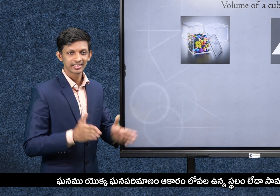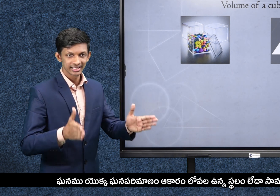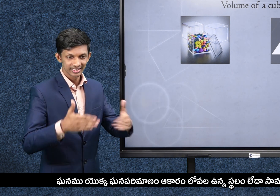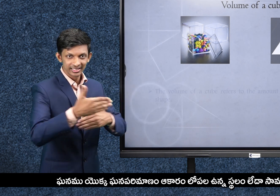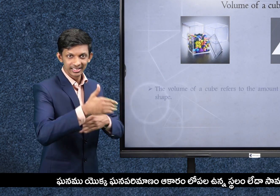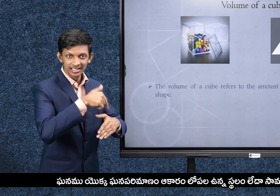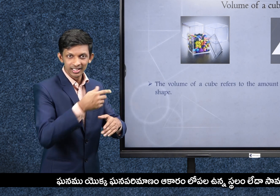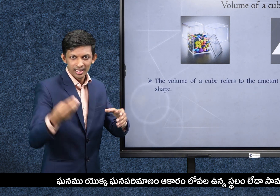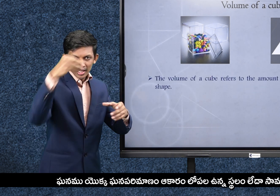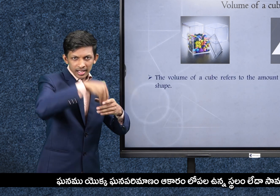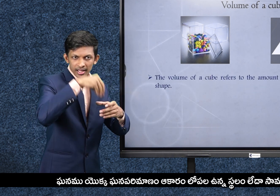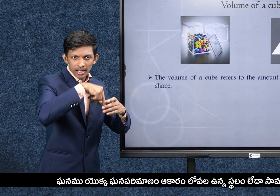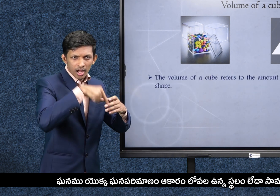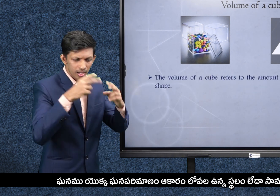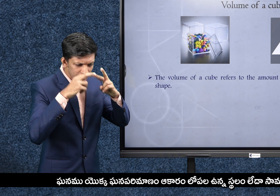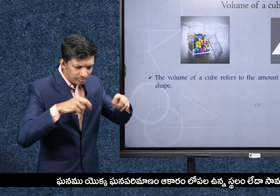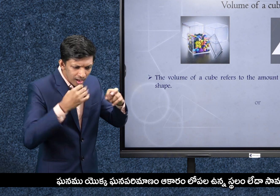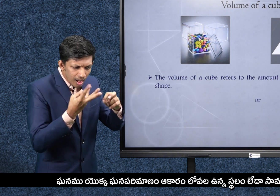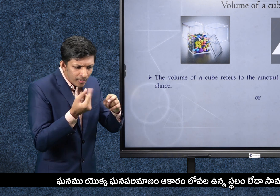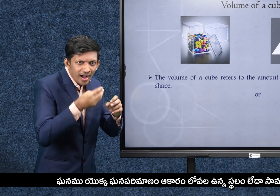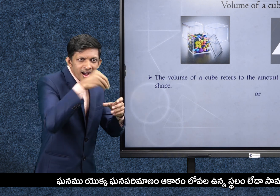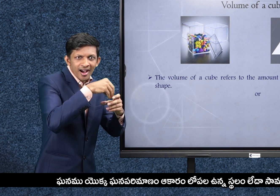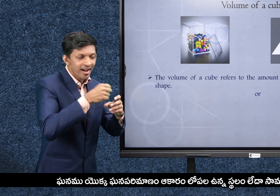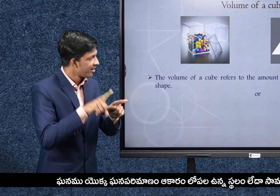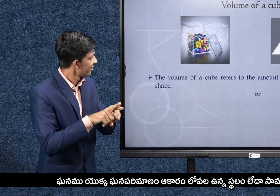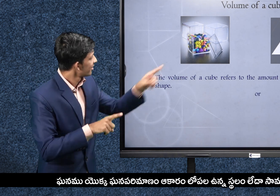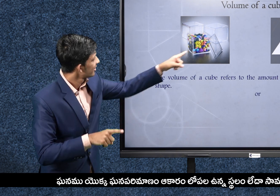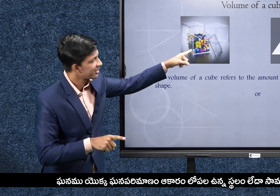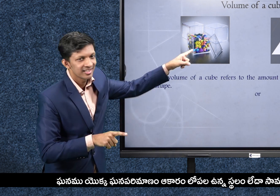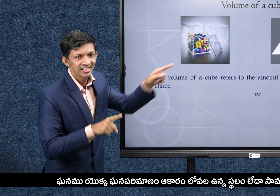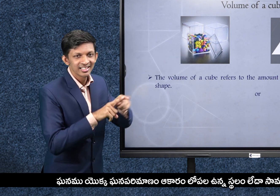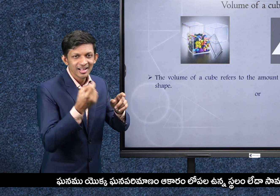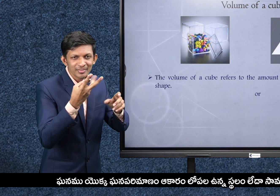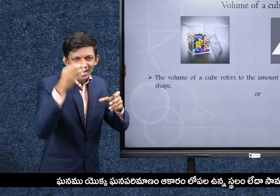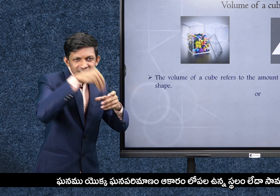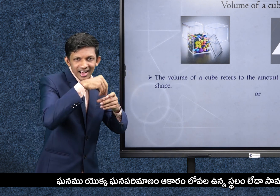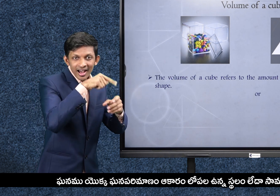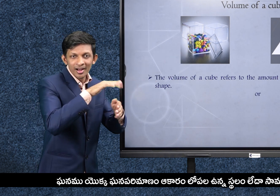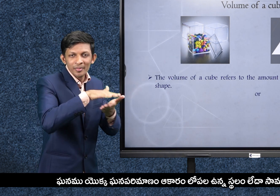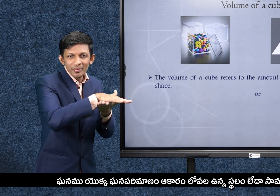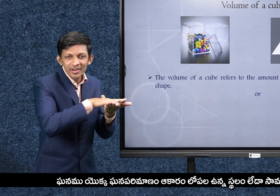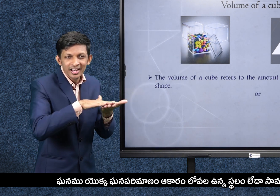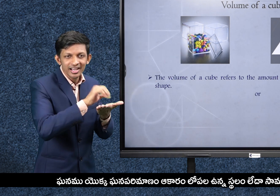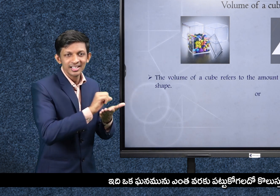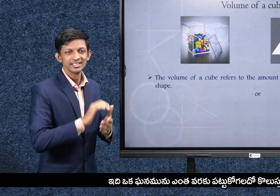ఘనము క్యూబ్ యొక్క ఘన పరిమాణం ఆకారం లోపల ఉన్న స్థలం లేదా సామర్థ్యాన్ని సూచిస్తుంది. ఇది